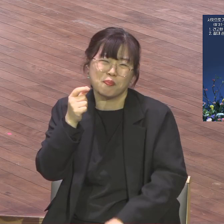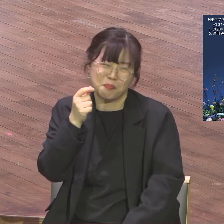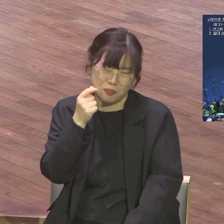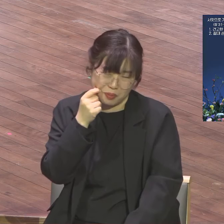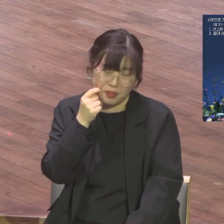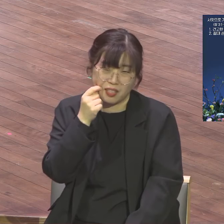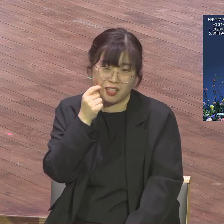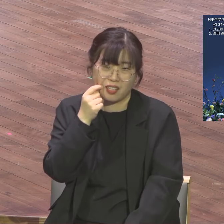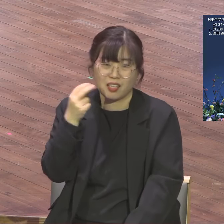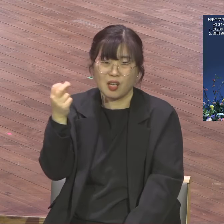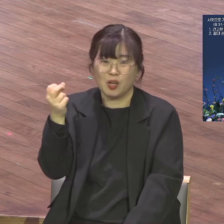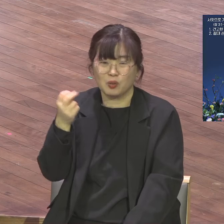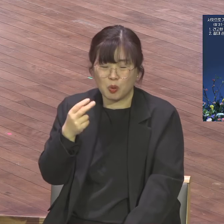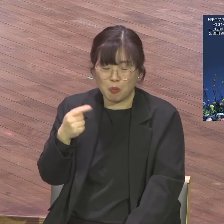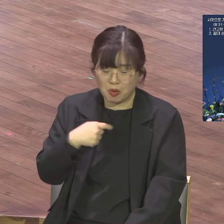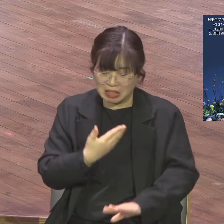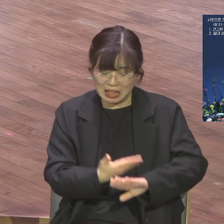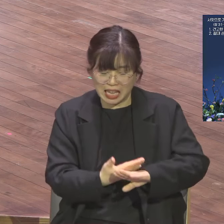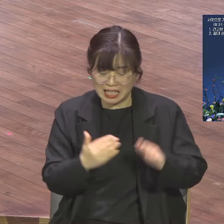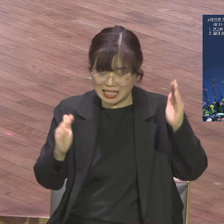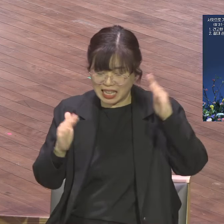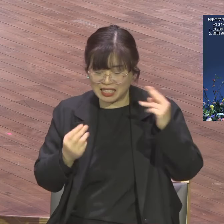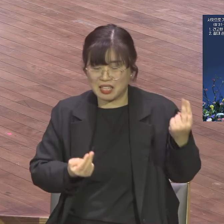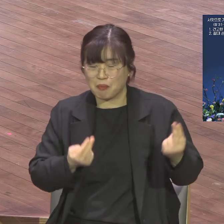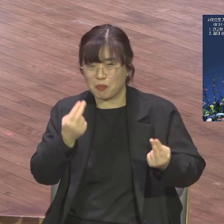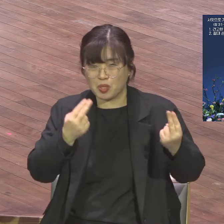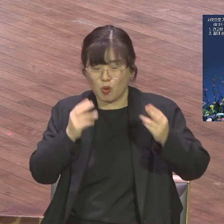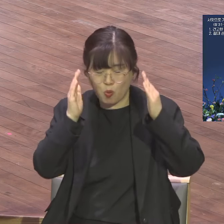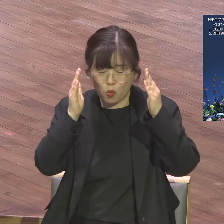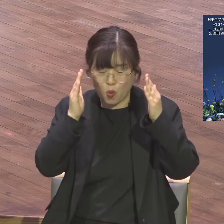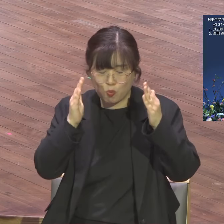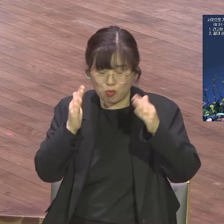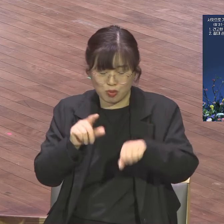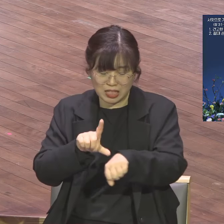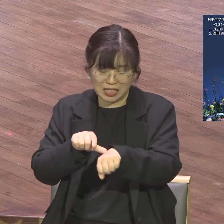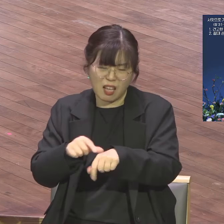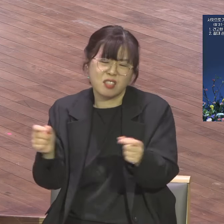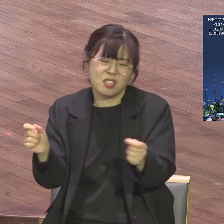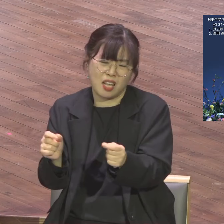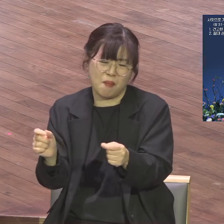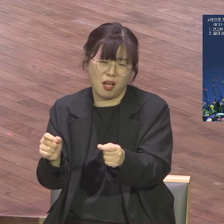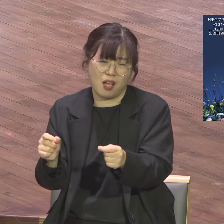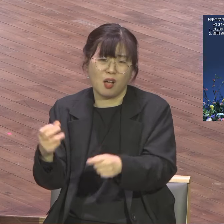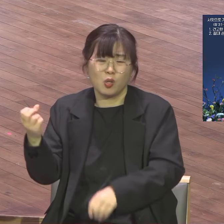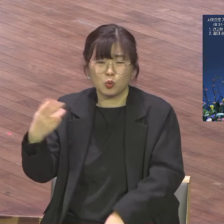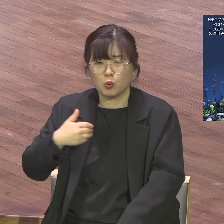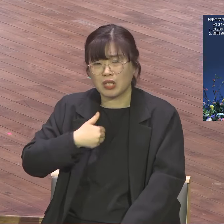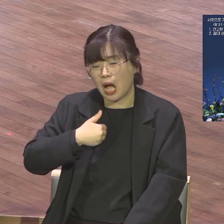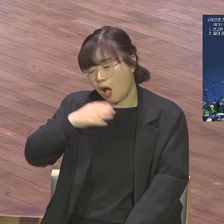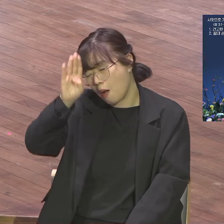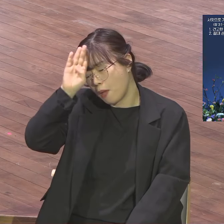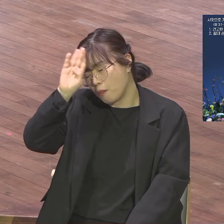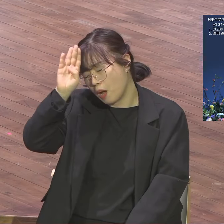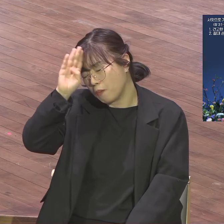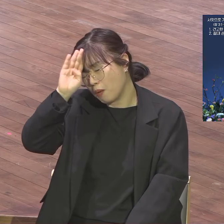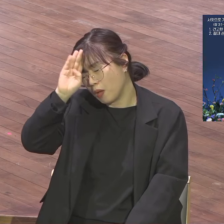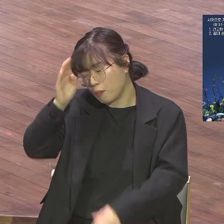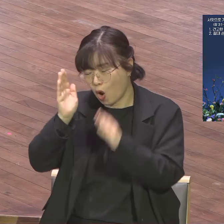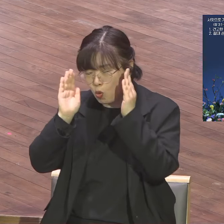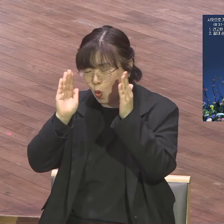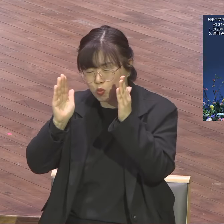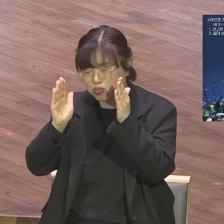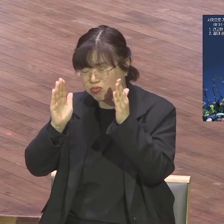몇 달 동안 더 누워있었어. 병원도 못 가고 가난하니까 뭔 공부합니까? 대학 간 거면 기적이지.